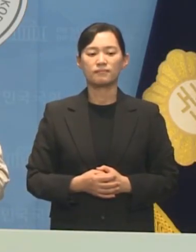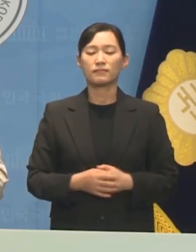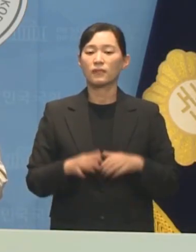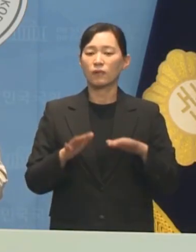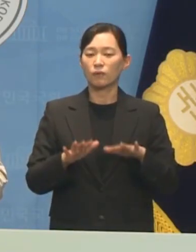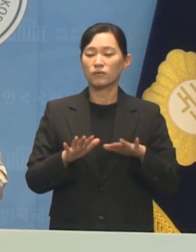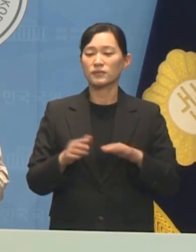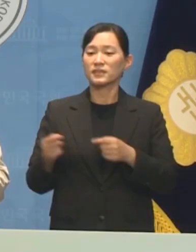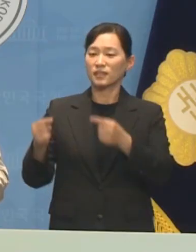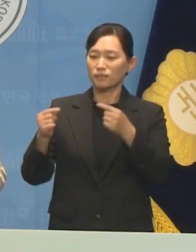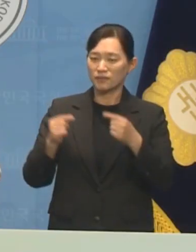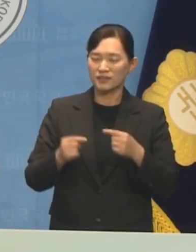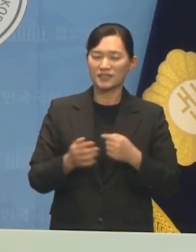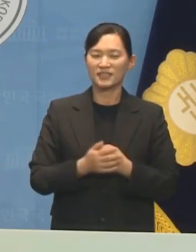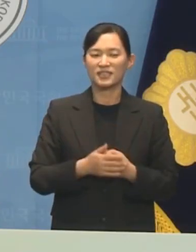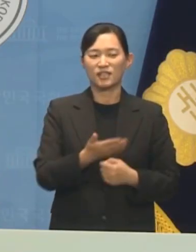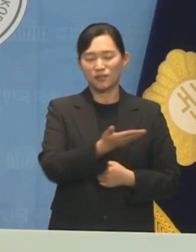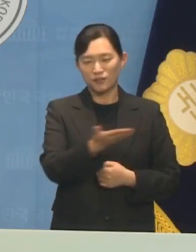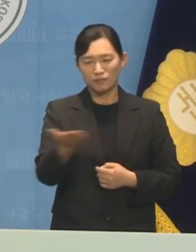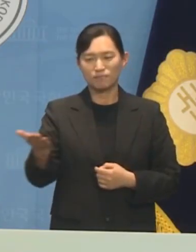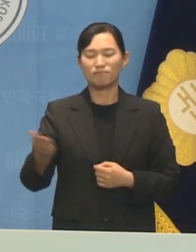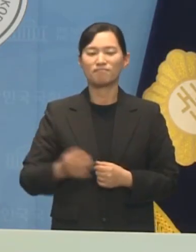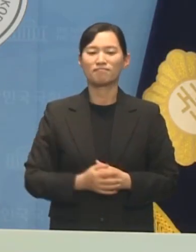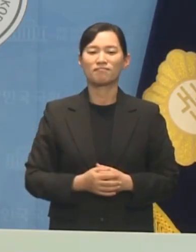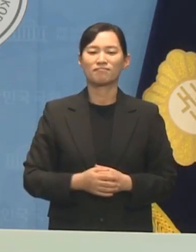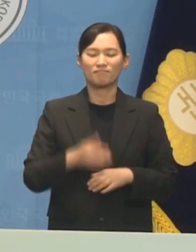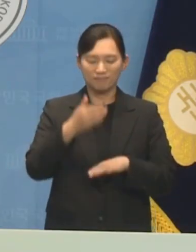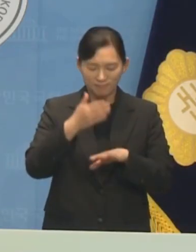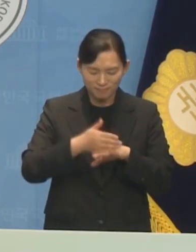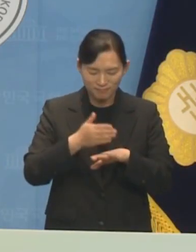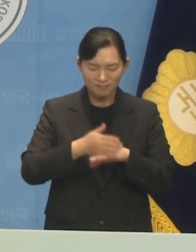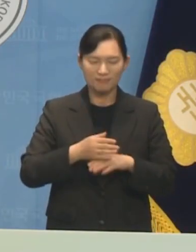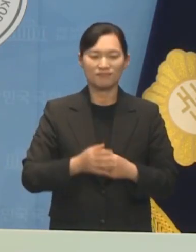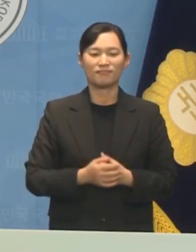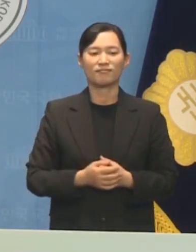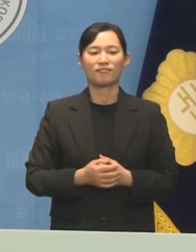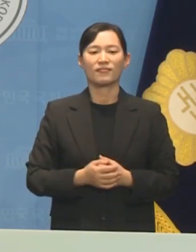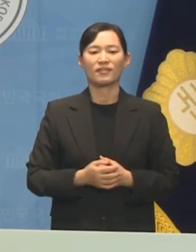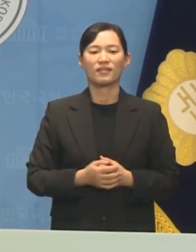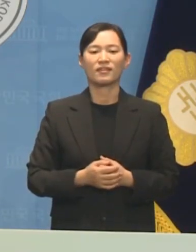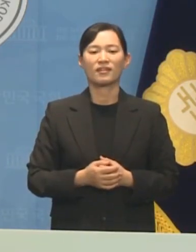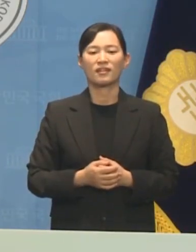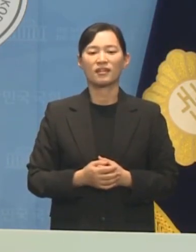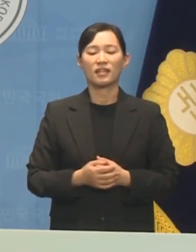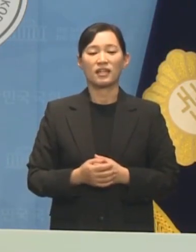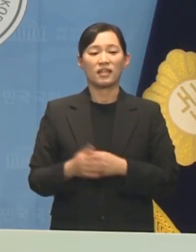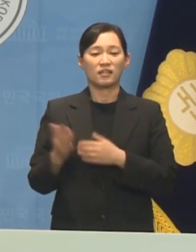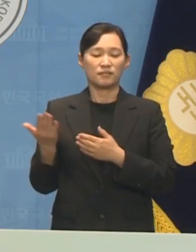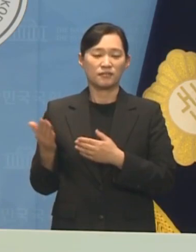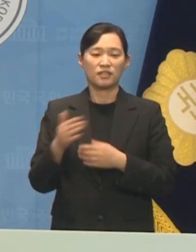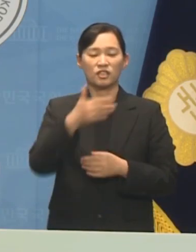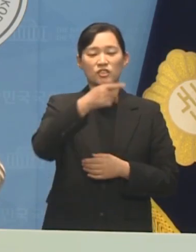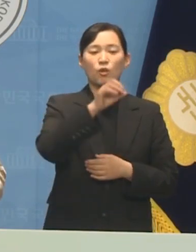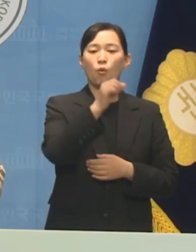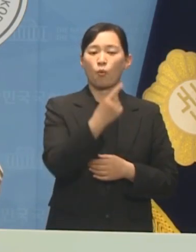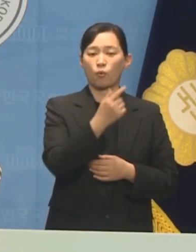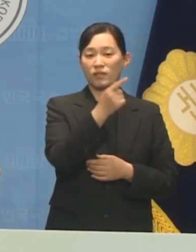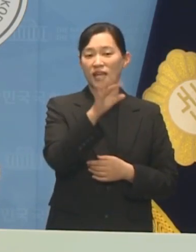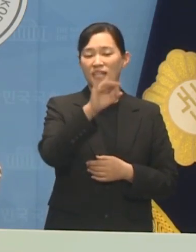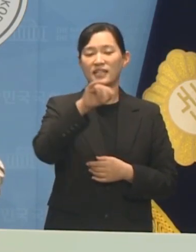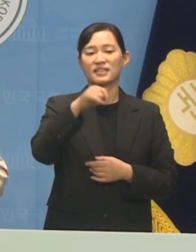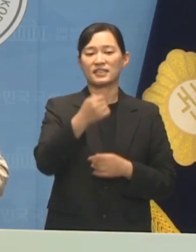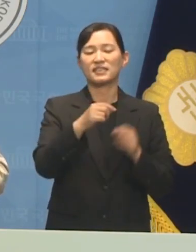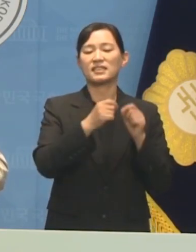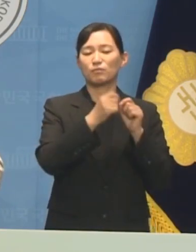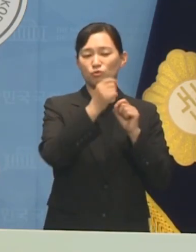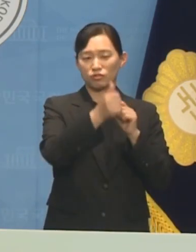오늘 참석해 주신 언론인 기자 여러분 감사합니다. 저는 청원아이스 지부장 김주태입니다.